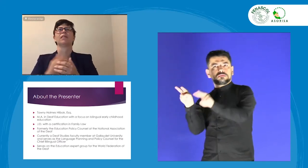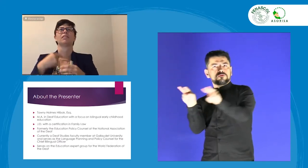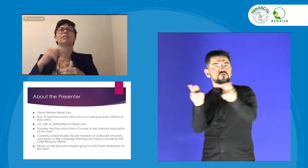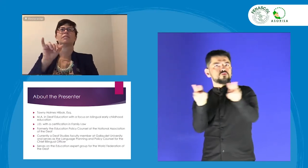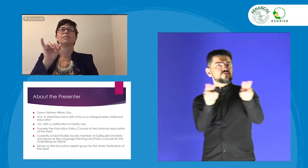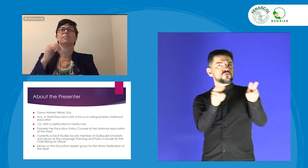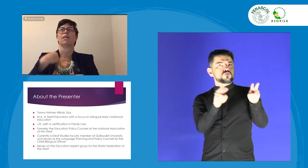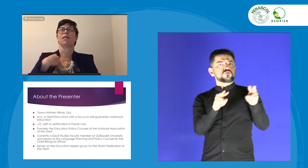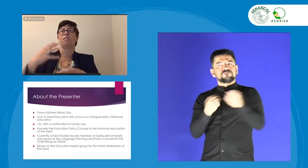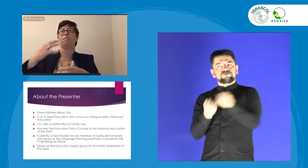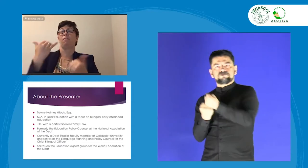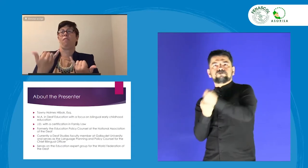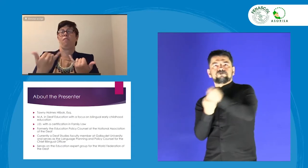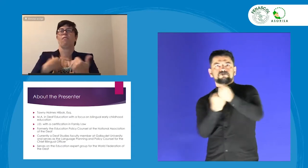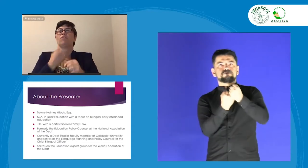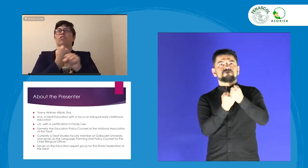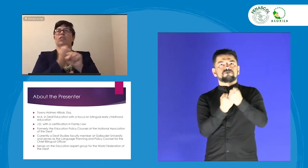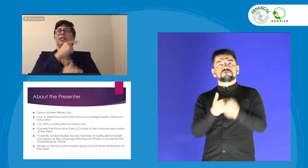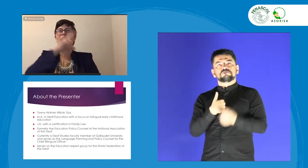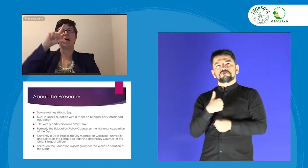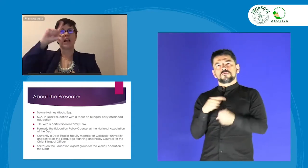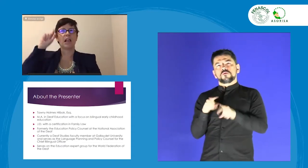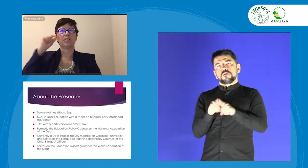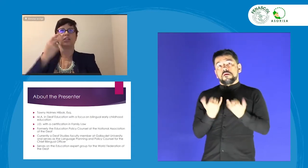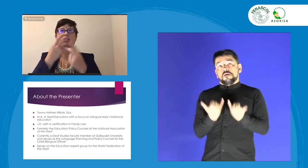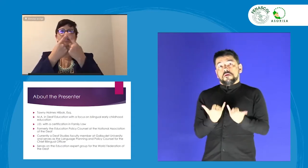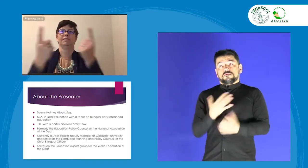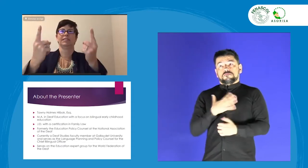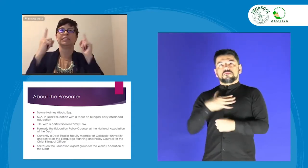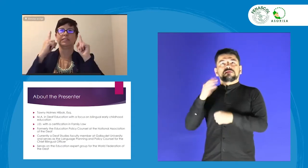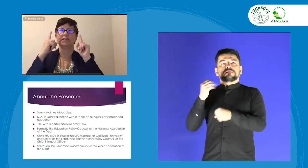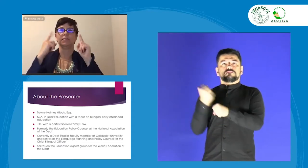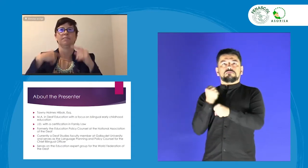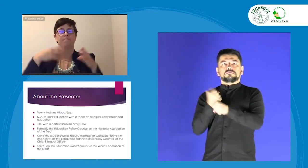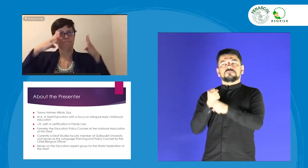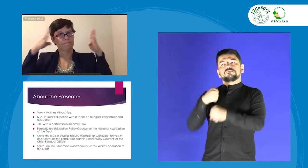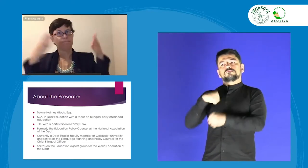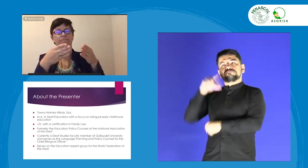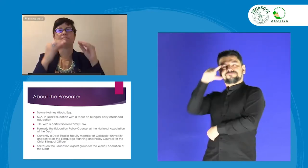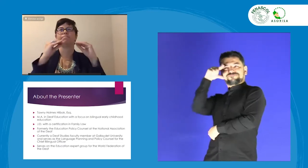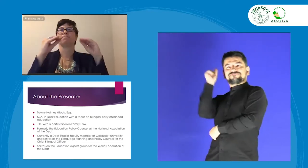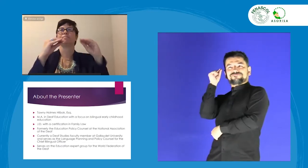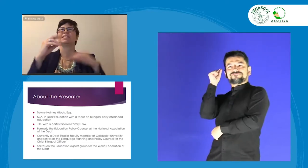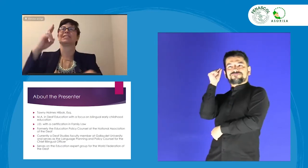también en este aspecto. Y actualmente trabajo en la Universidad de Gallaudet.